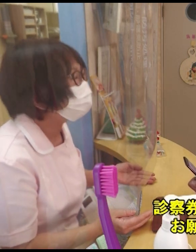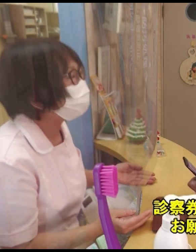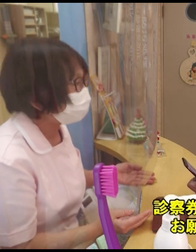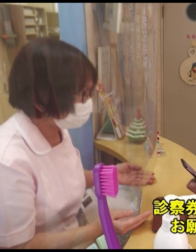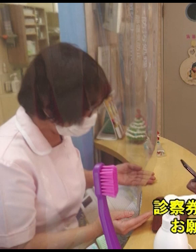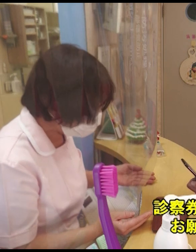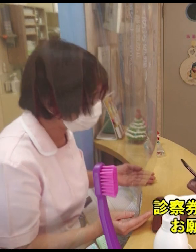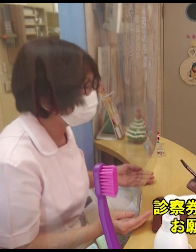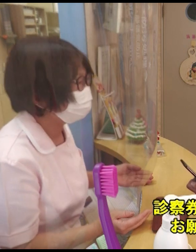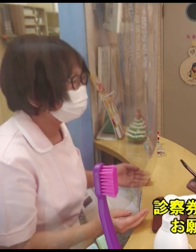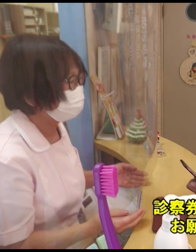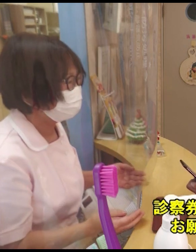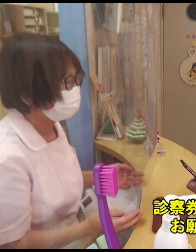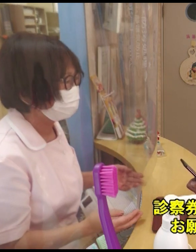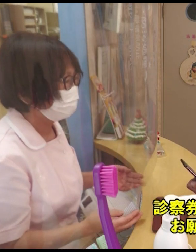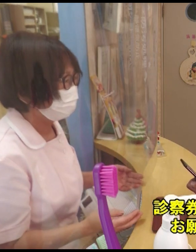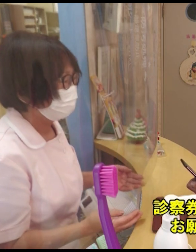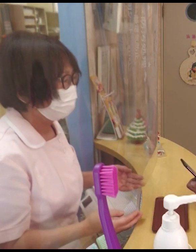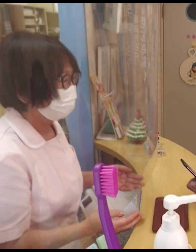保険証をお願いします。